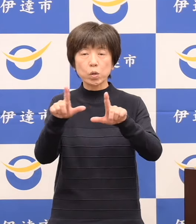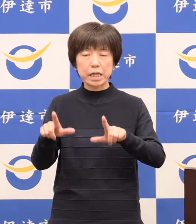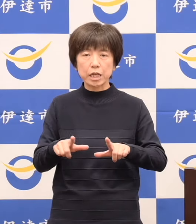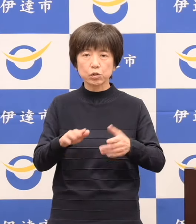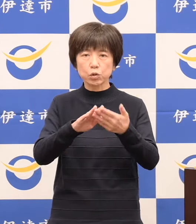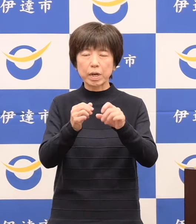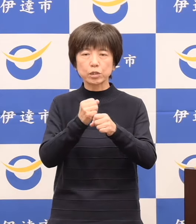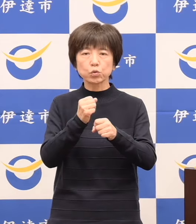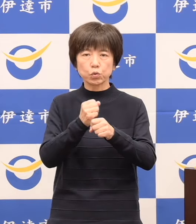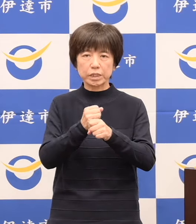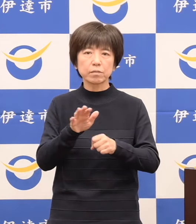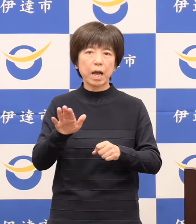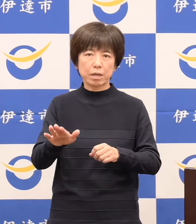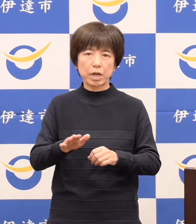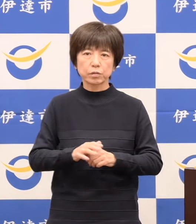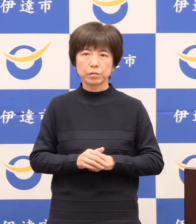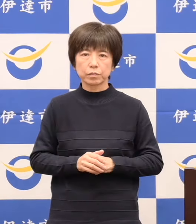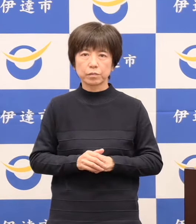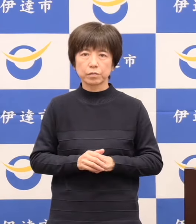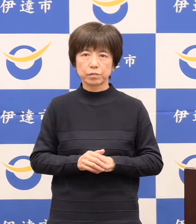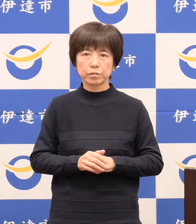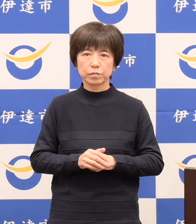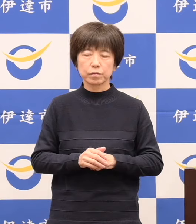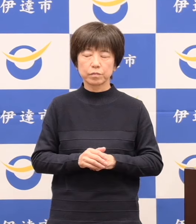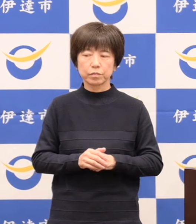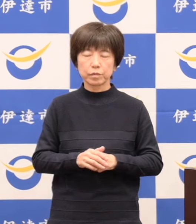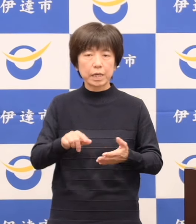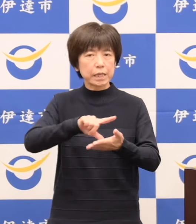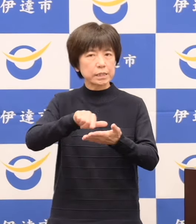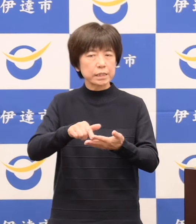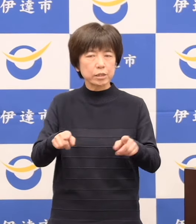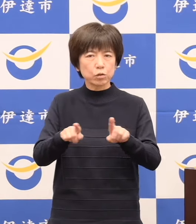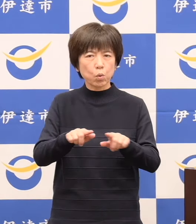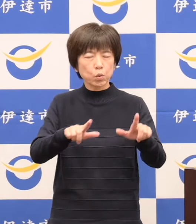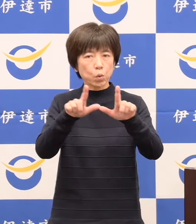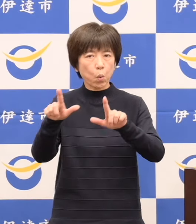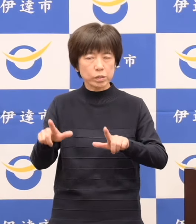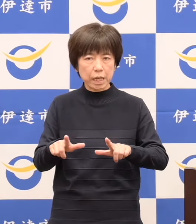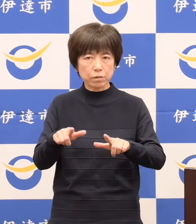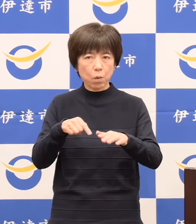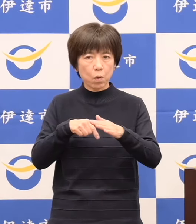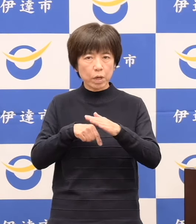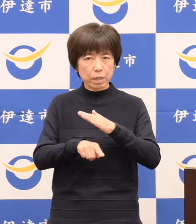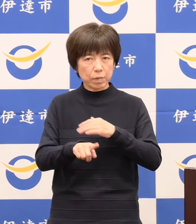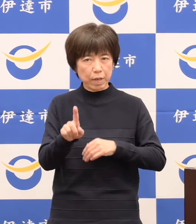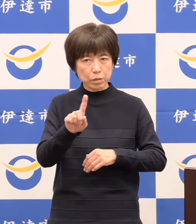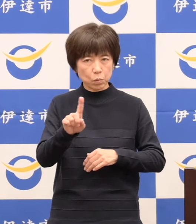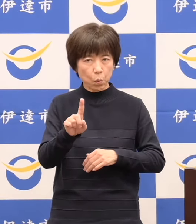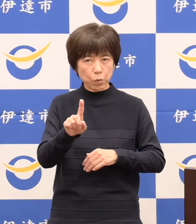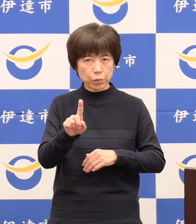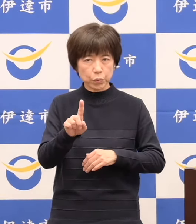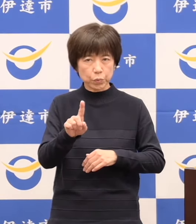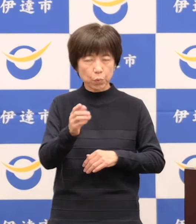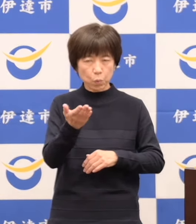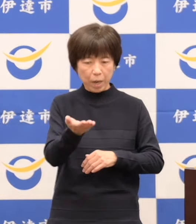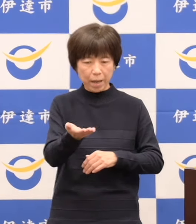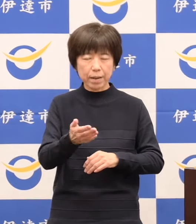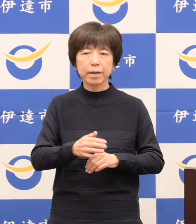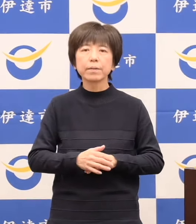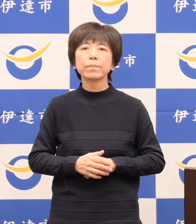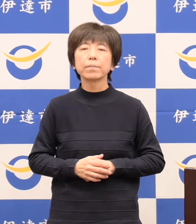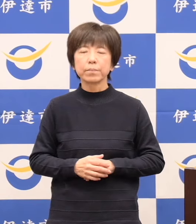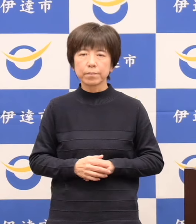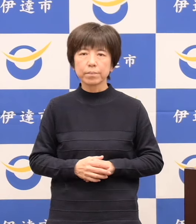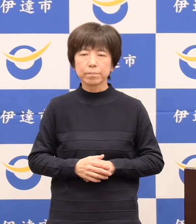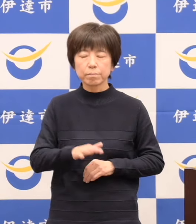が、この辺は地域と共生するというのはどういったことをイメージされているのかな、まあ、行動だとかリーダーだとか情報だ